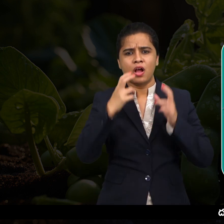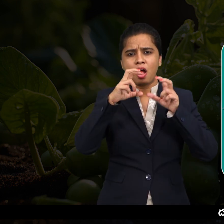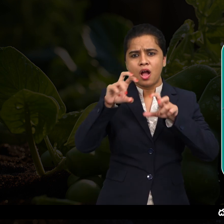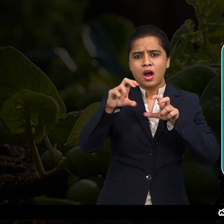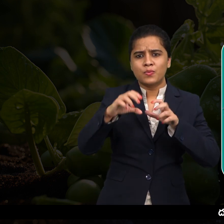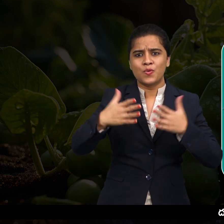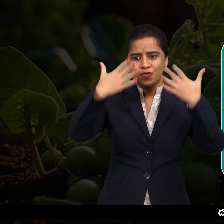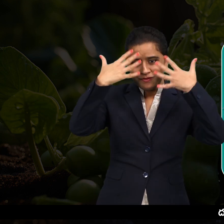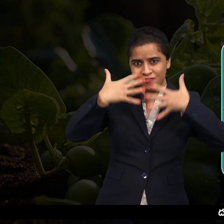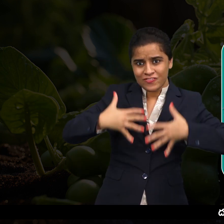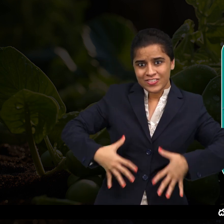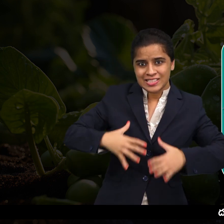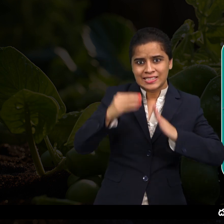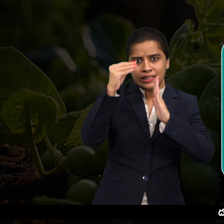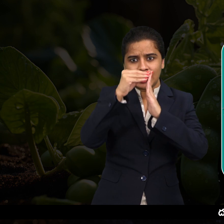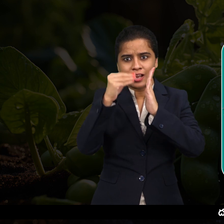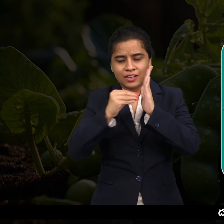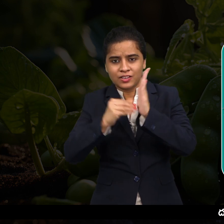దృశ్యరూపం,